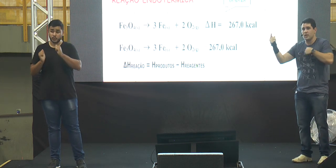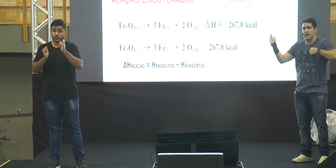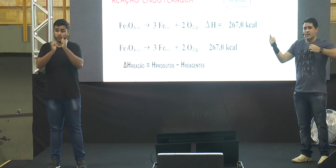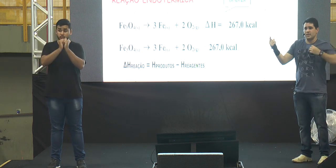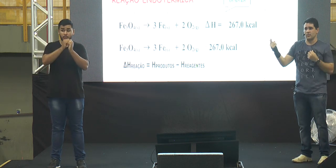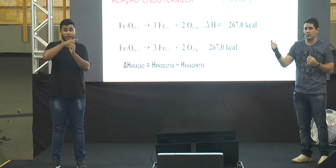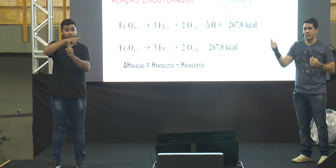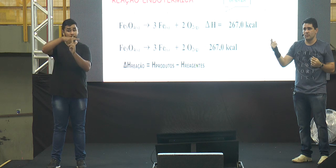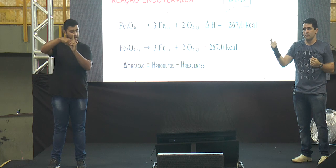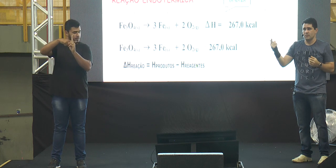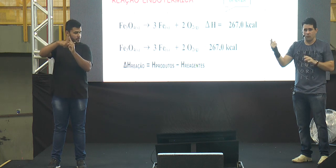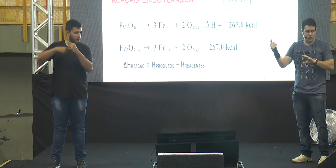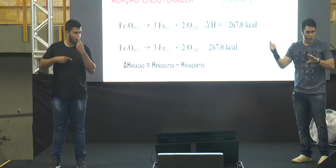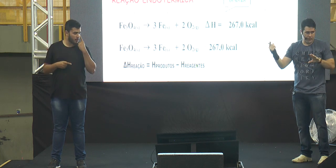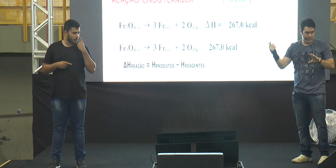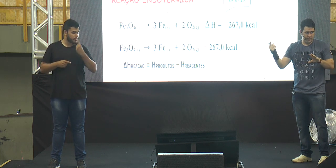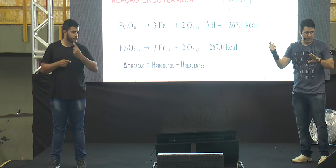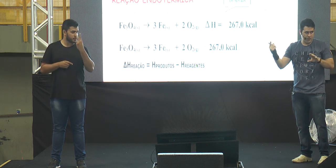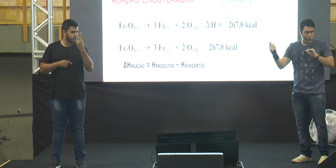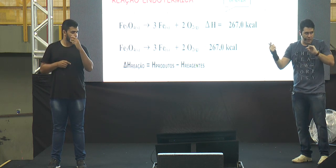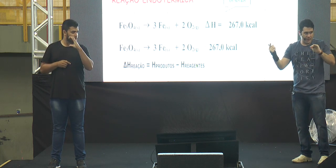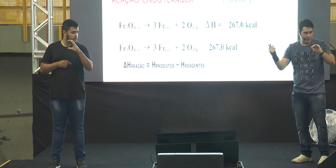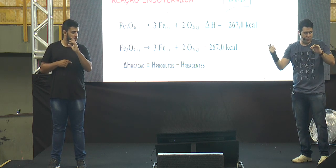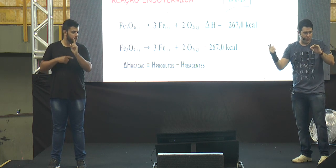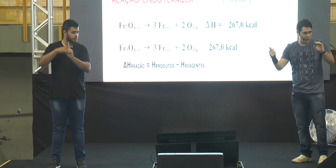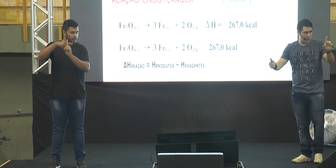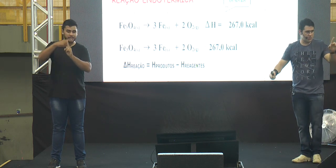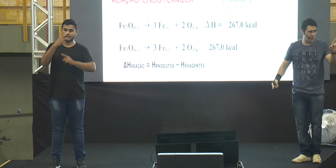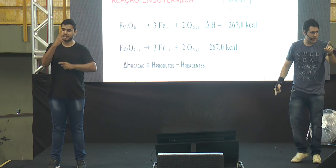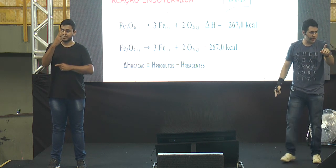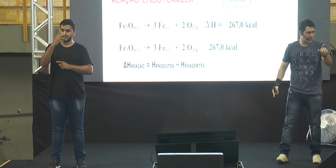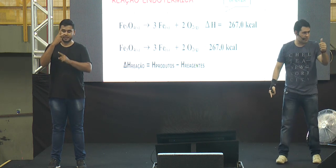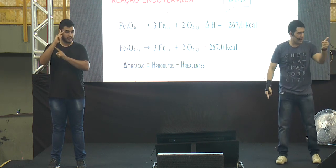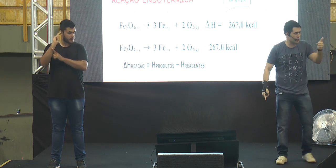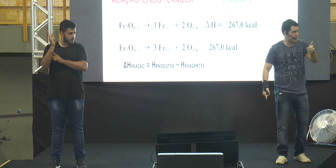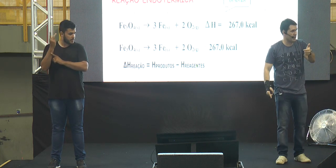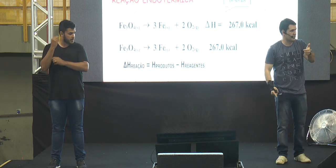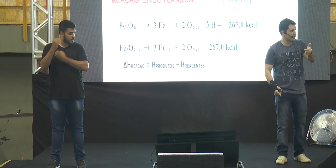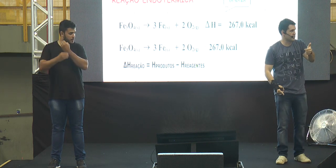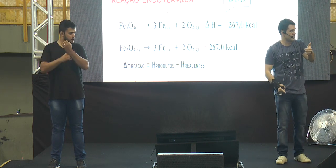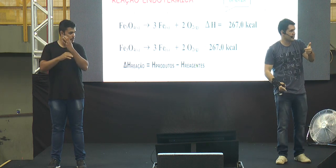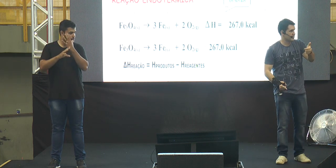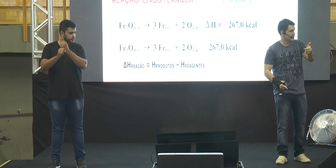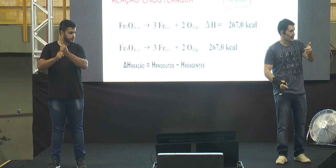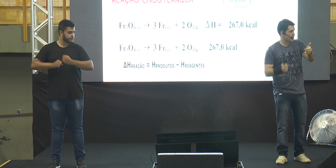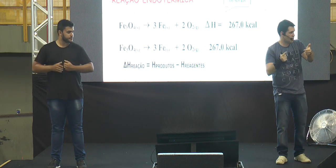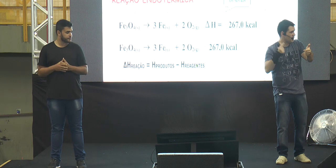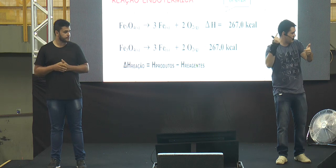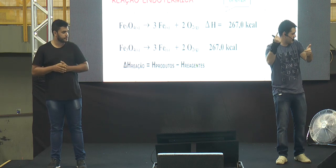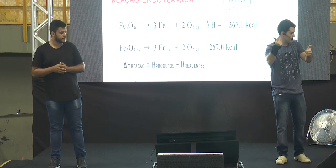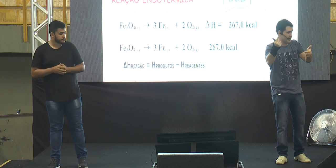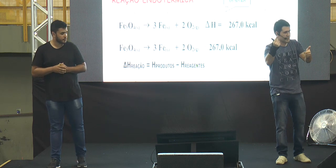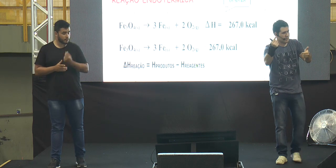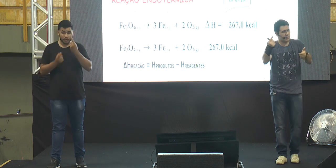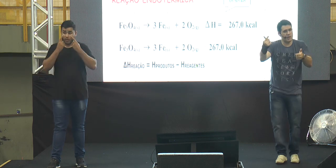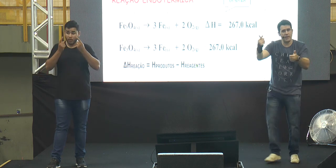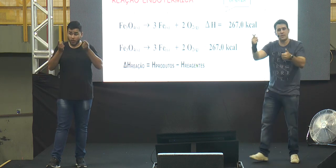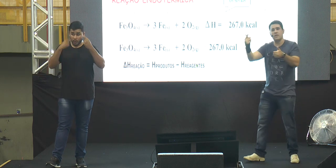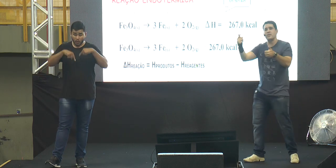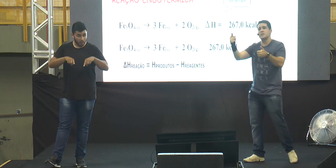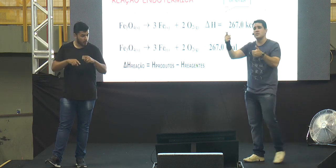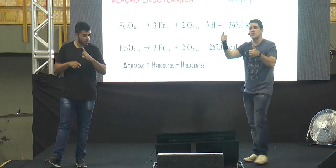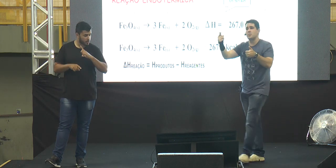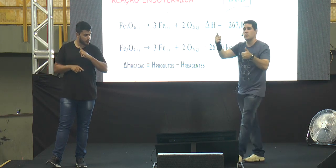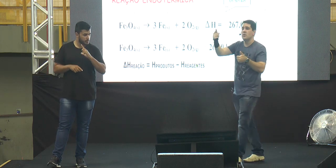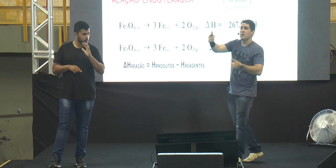está fora da reação? Fora. Como ele está fora, qual o sinal que ele tem? Mais ou menos. Toda vida que tiver o sinal de mais,